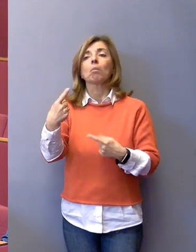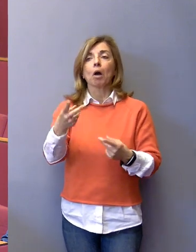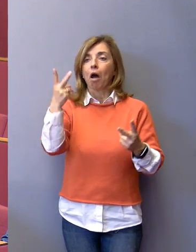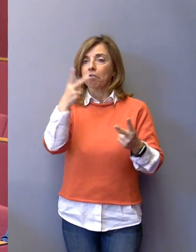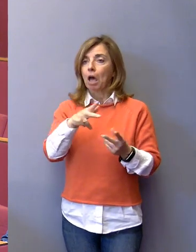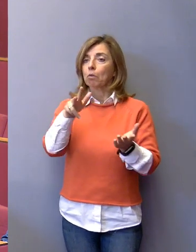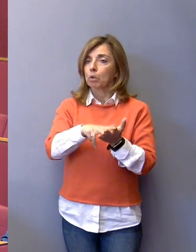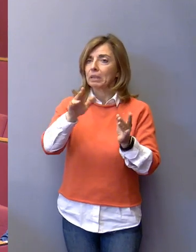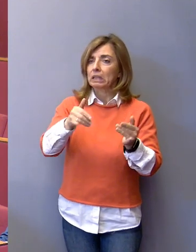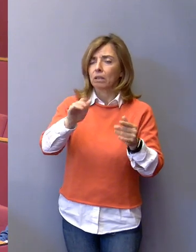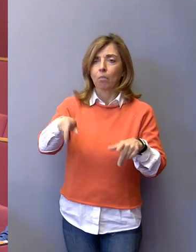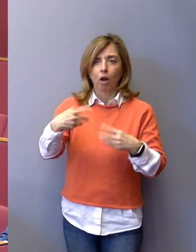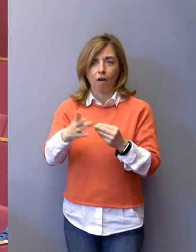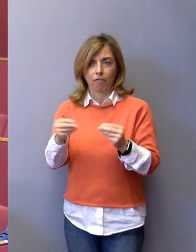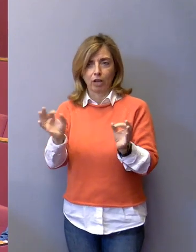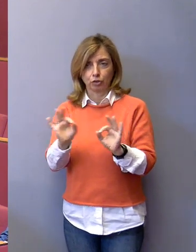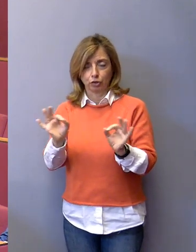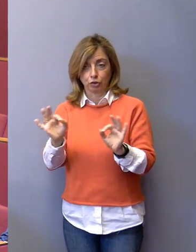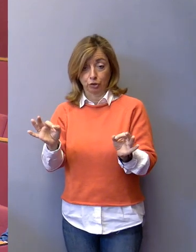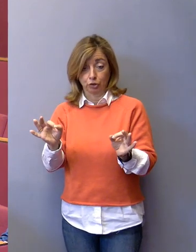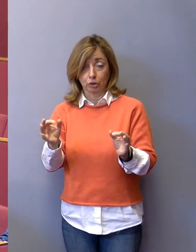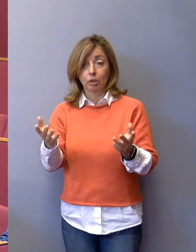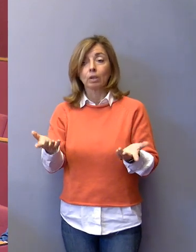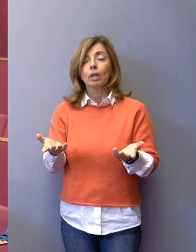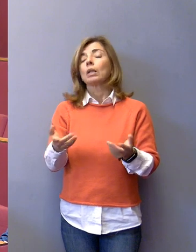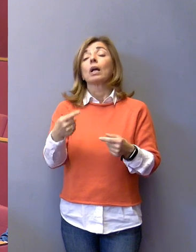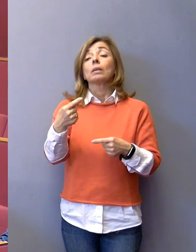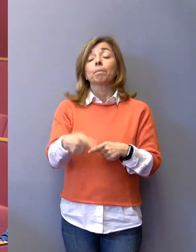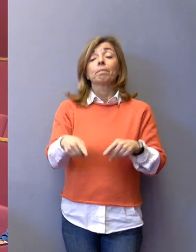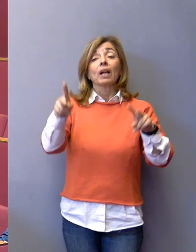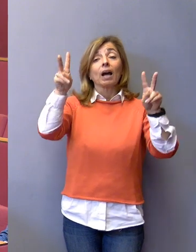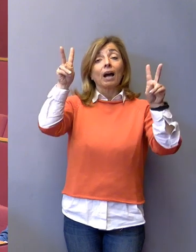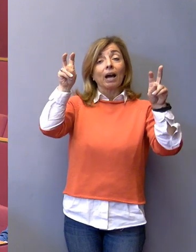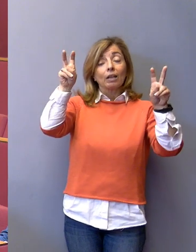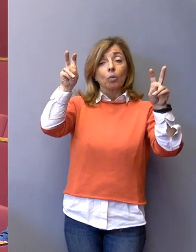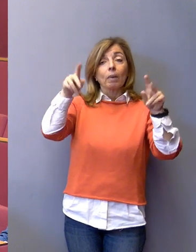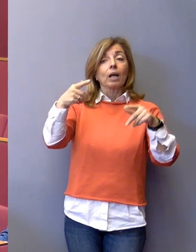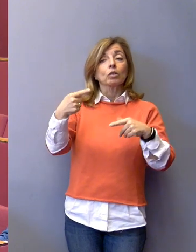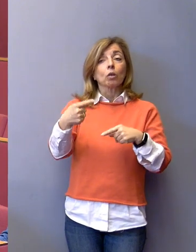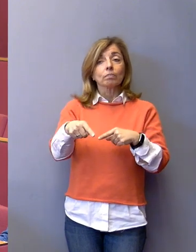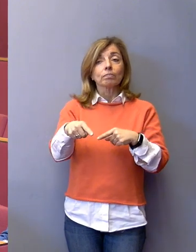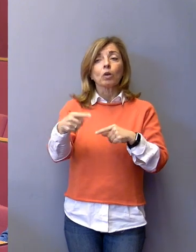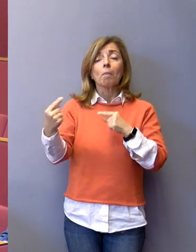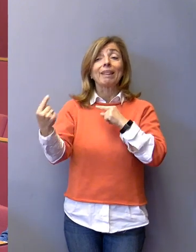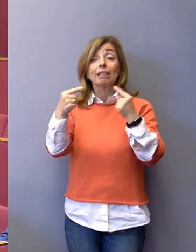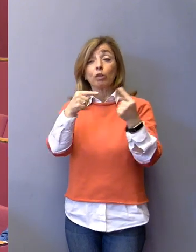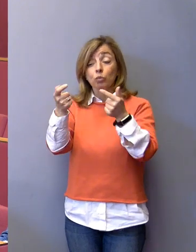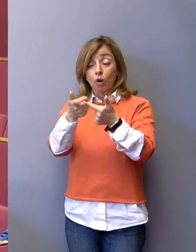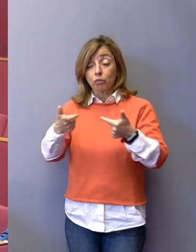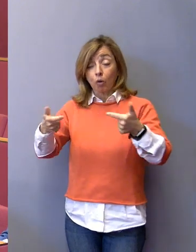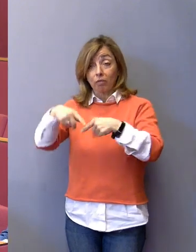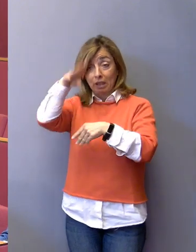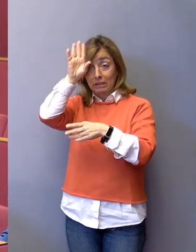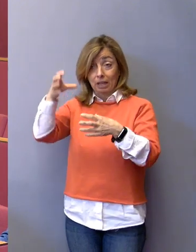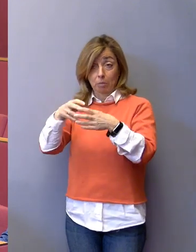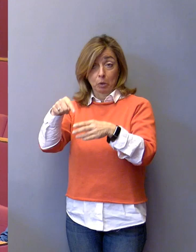amministrazione uno dei tanti ma questo di ogni altra ora il tema e non è tanto su quello discusso in concorrenza capigruppo proviamo a portare in